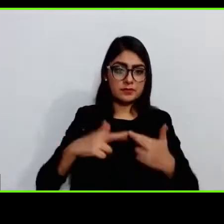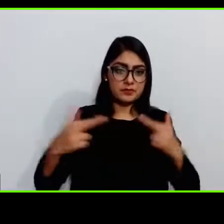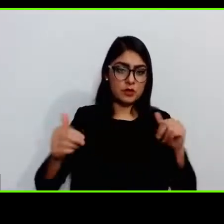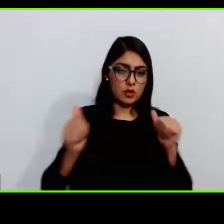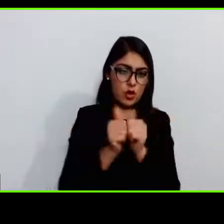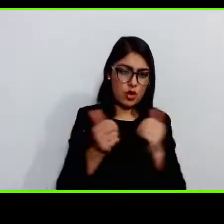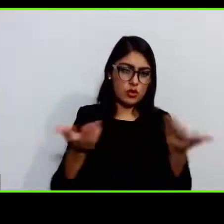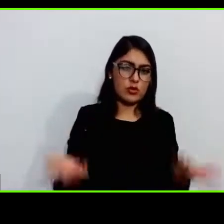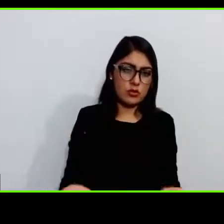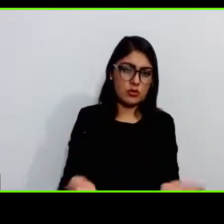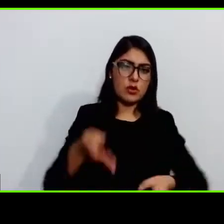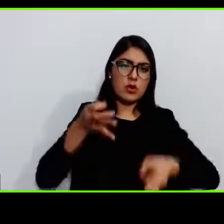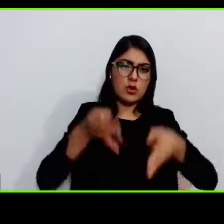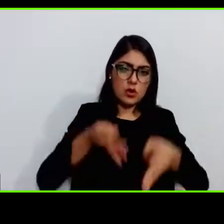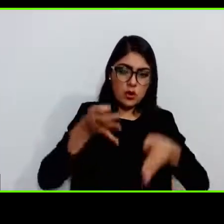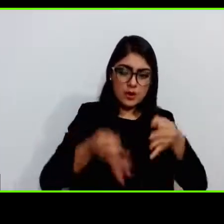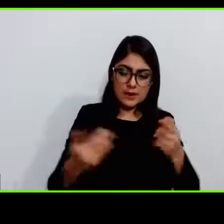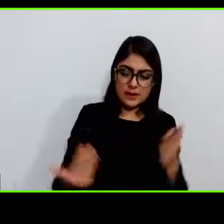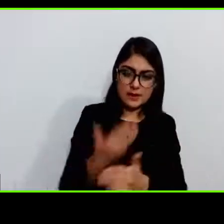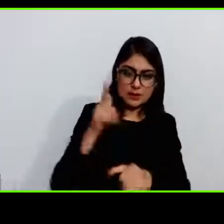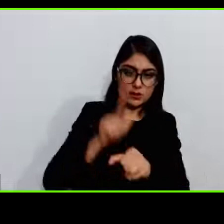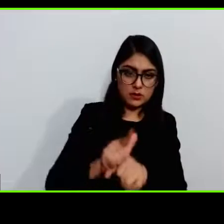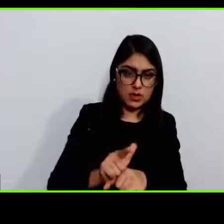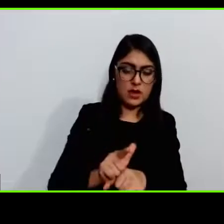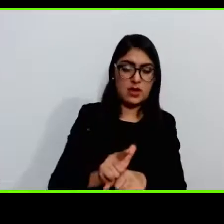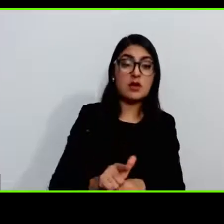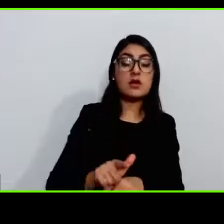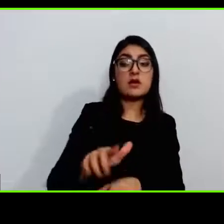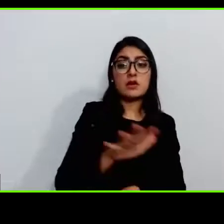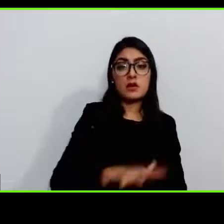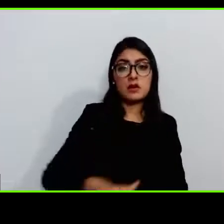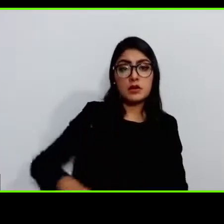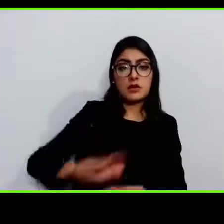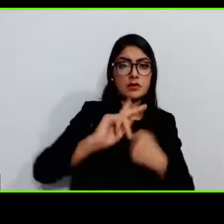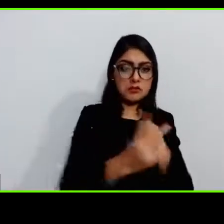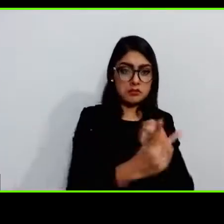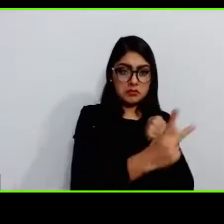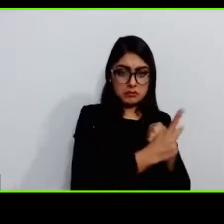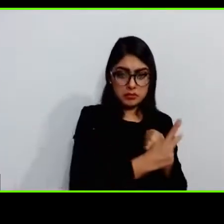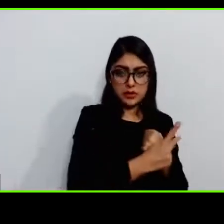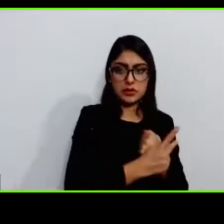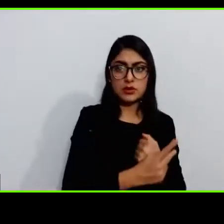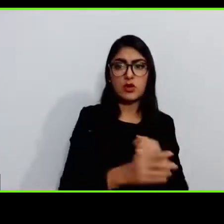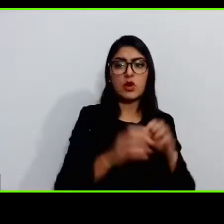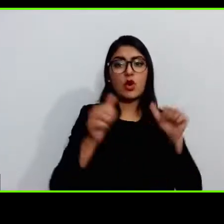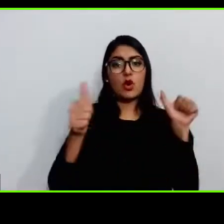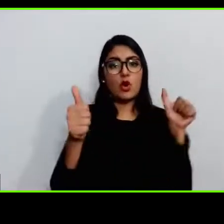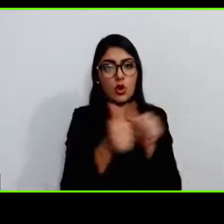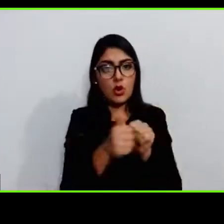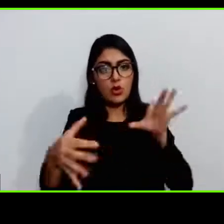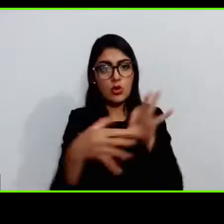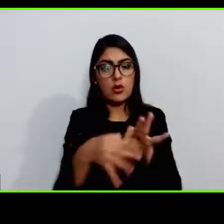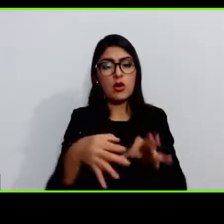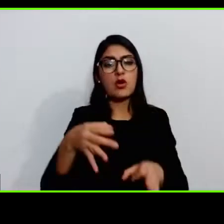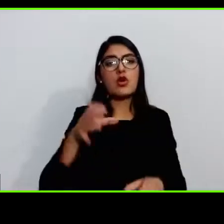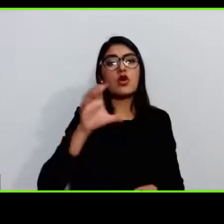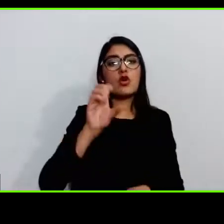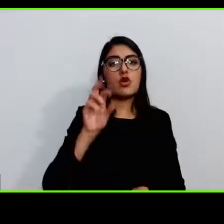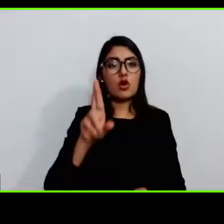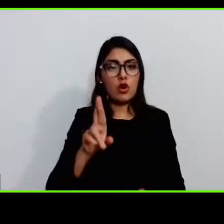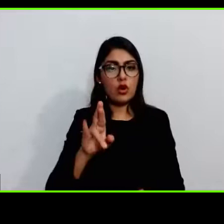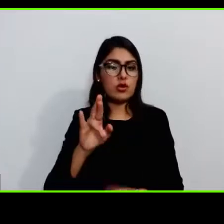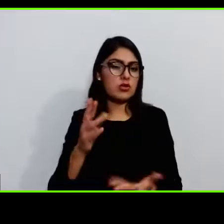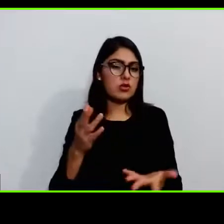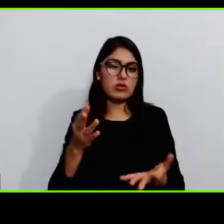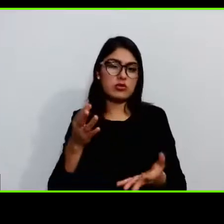cortes nacionales, muchas veces entre ellas, o de las cortes nacionales con cortes supranacionales, como puede ser